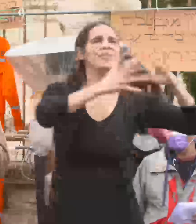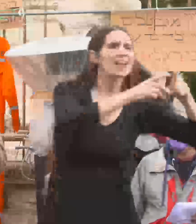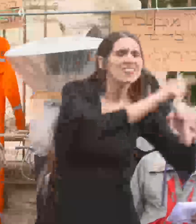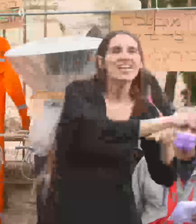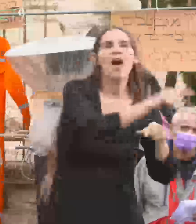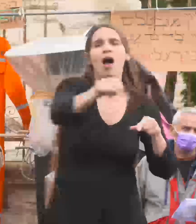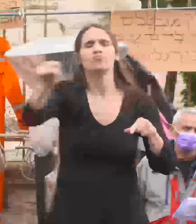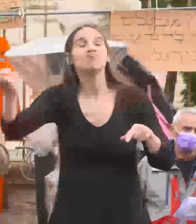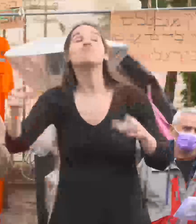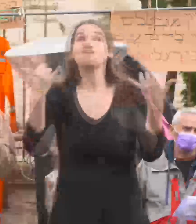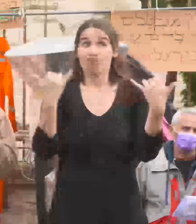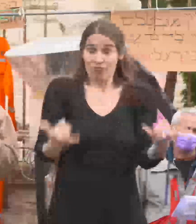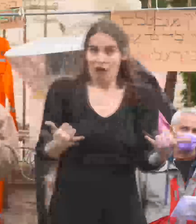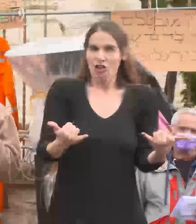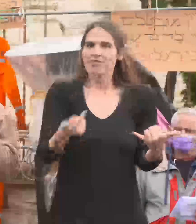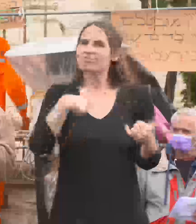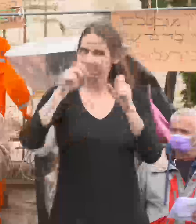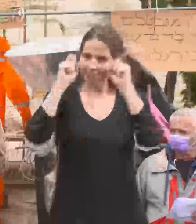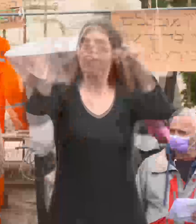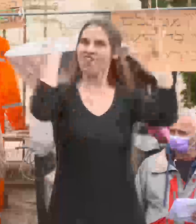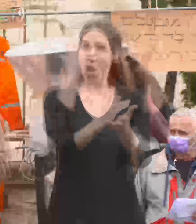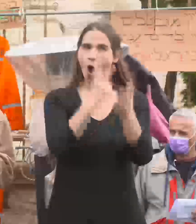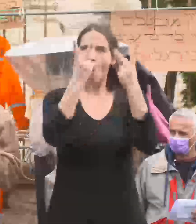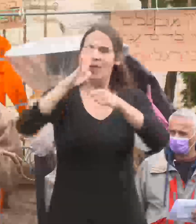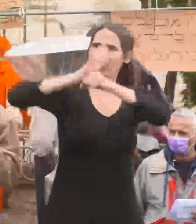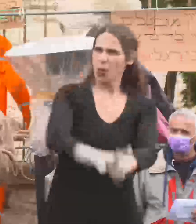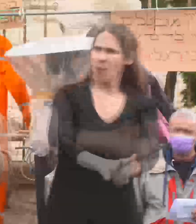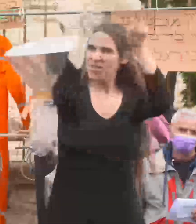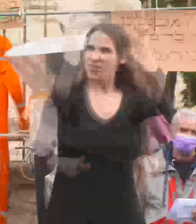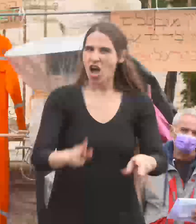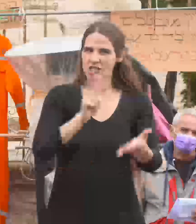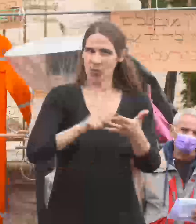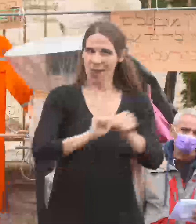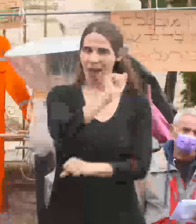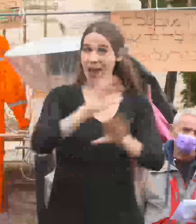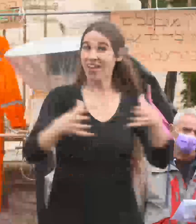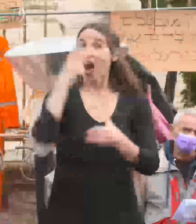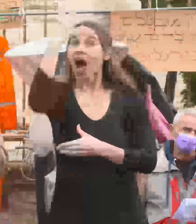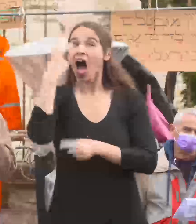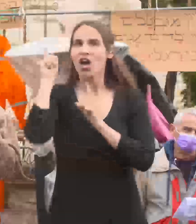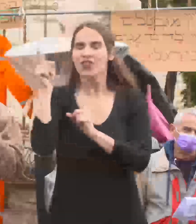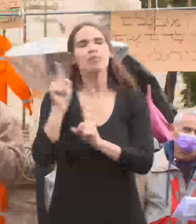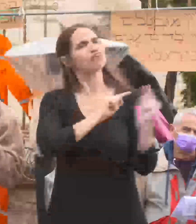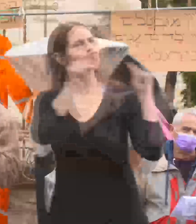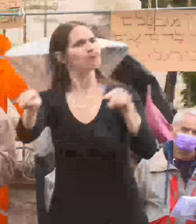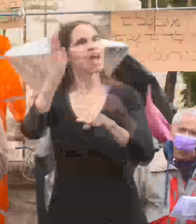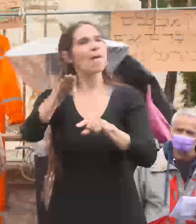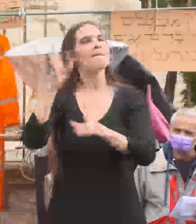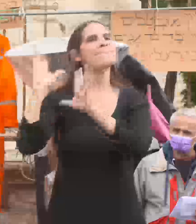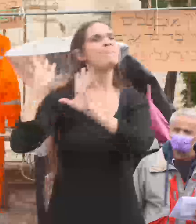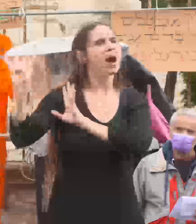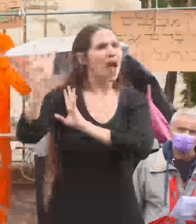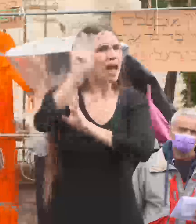תקווה, ועכשיו, כאשר עינינו פקוחות ורואות את הדיכוי האמיתי של זכות המחאה בחברה הערבית, אנחנו נגיע גם לבקה אל